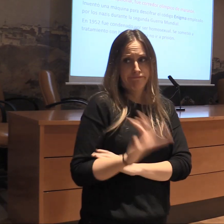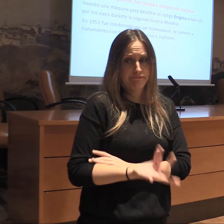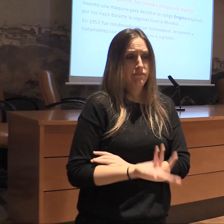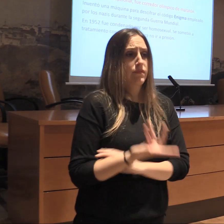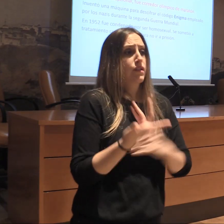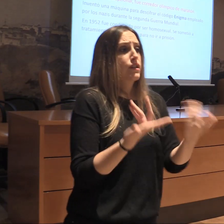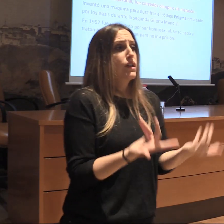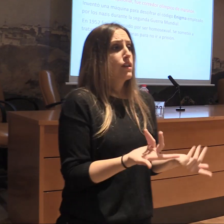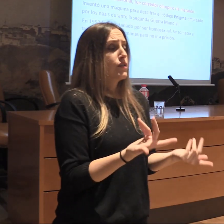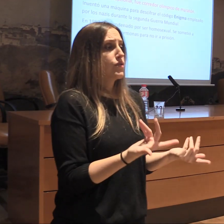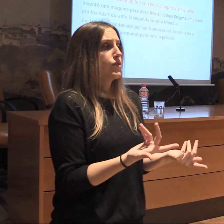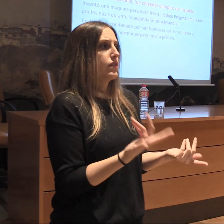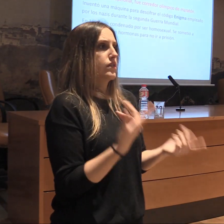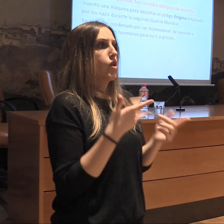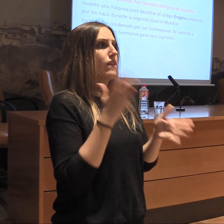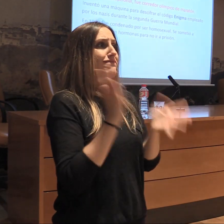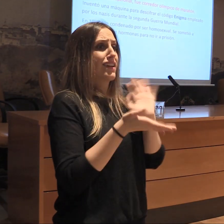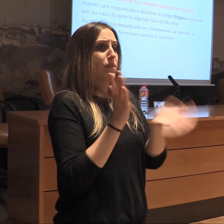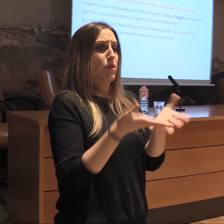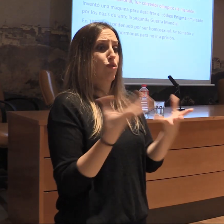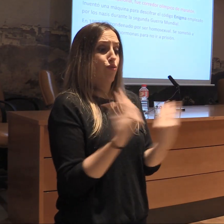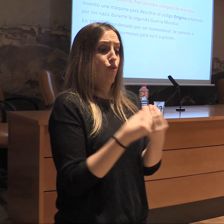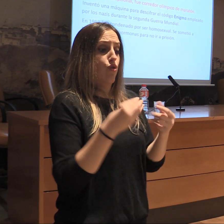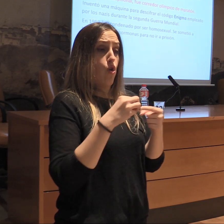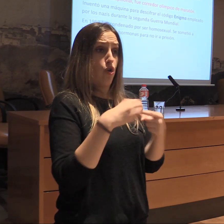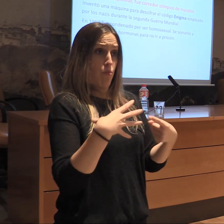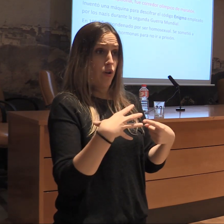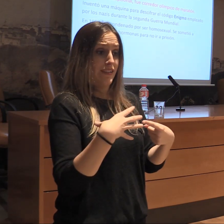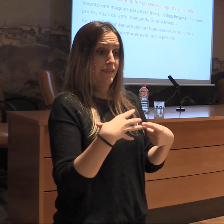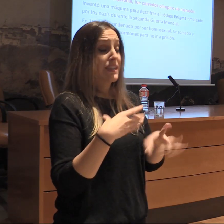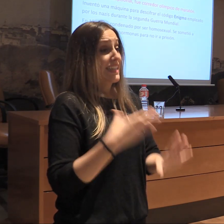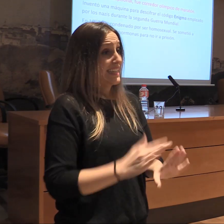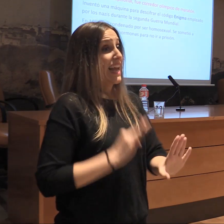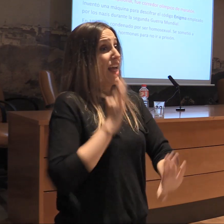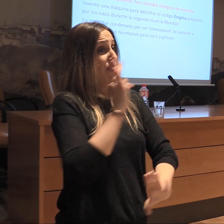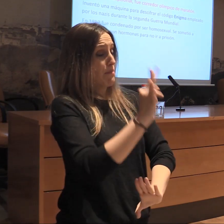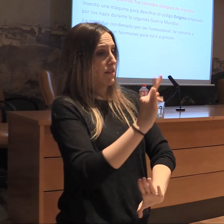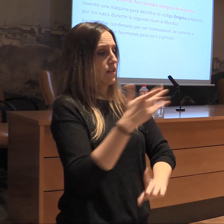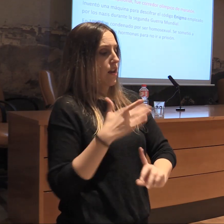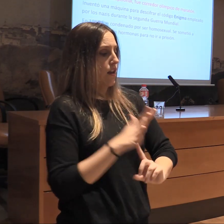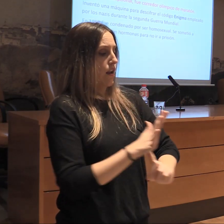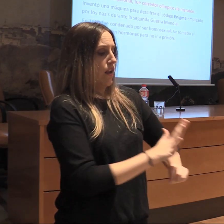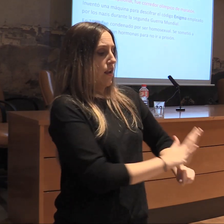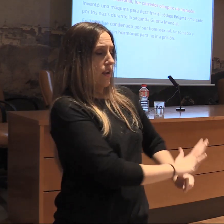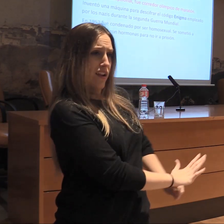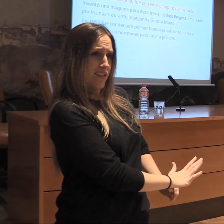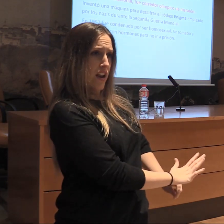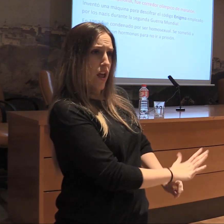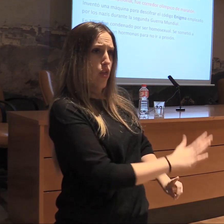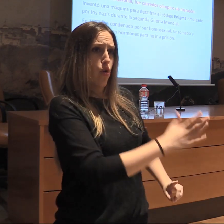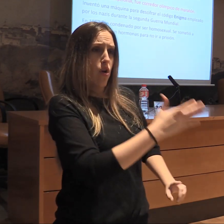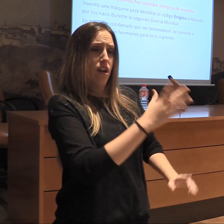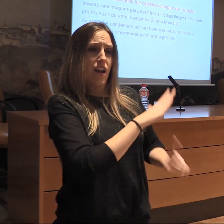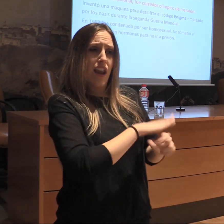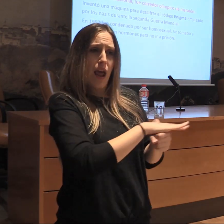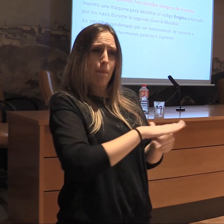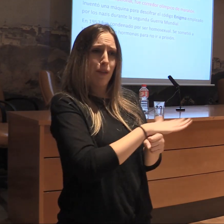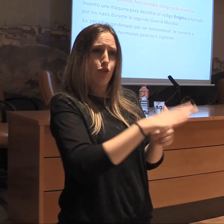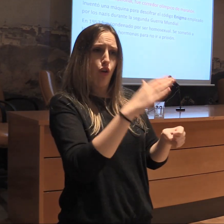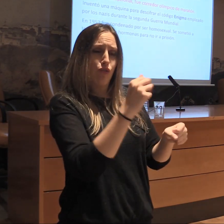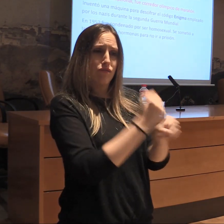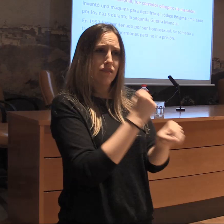al tratamiento con hormonas. Él fue aislado en su entorno profesional, en su entorno